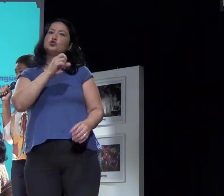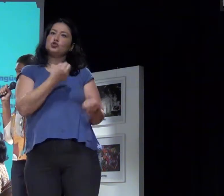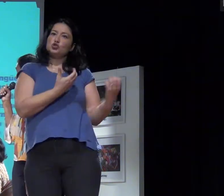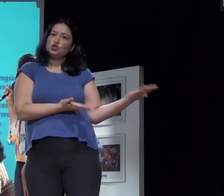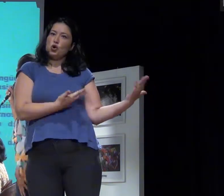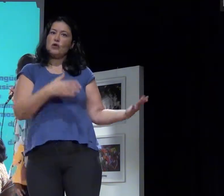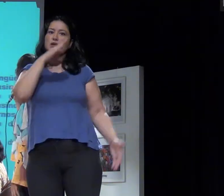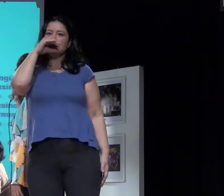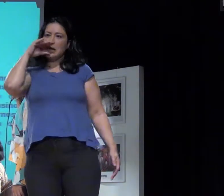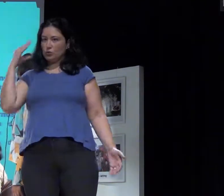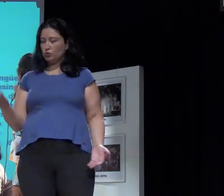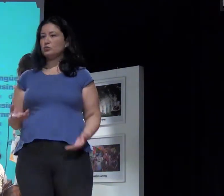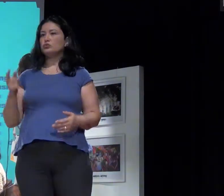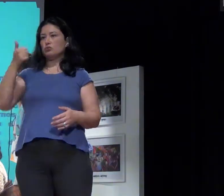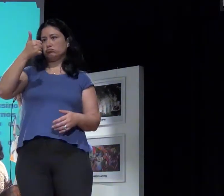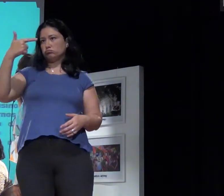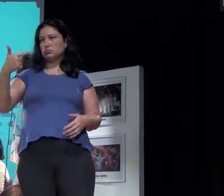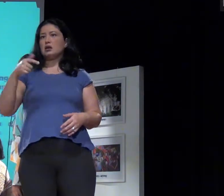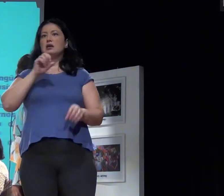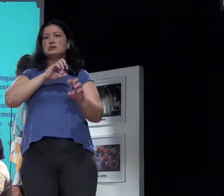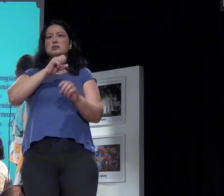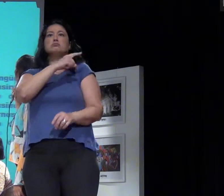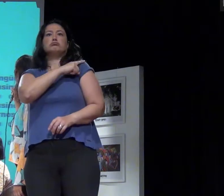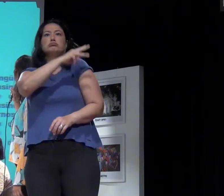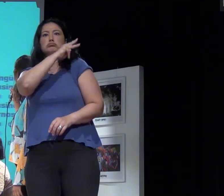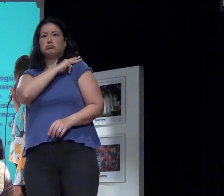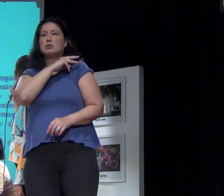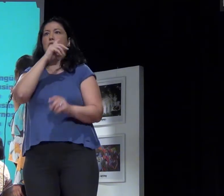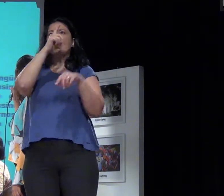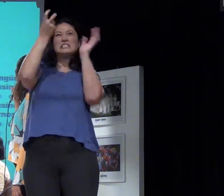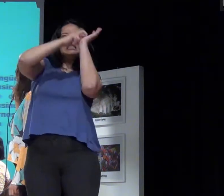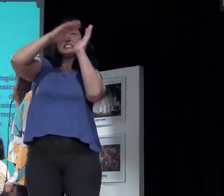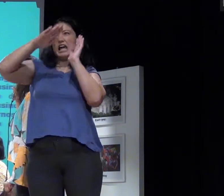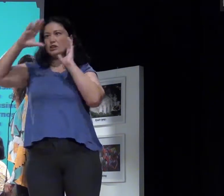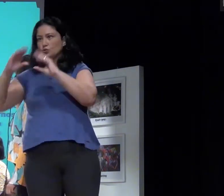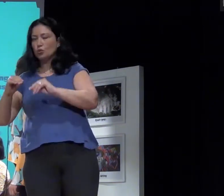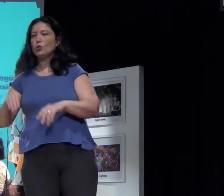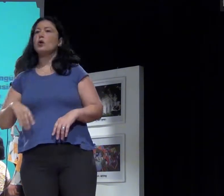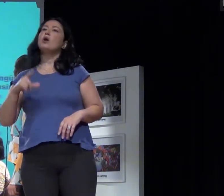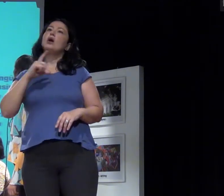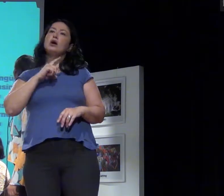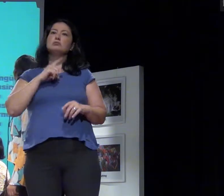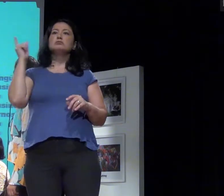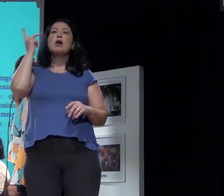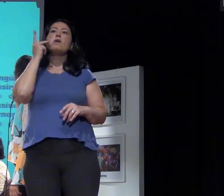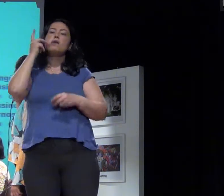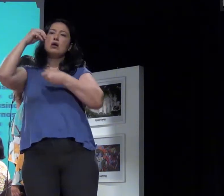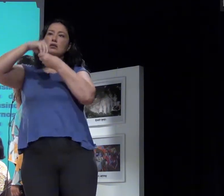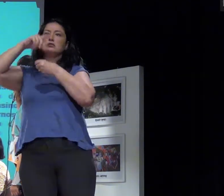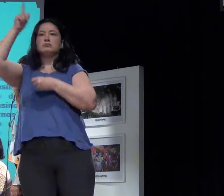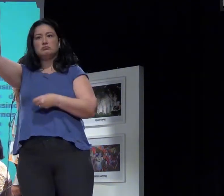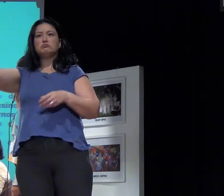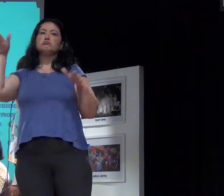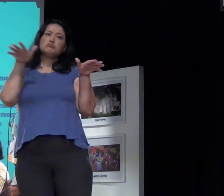1 e 2, ensino médio, funcionando nos 3 turnos, mantida pelo governo do Estado do Ceará e